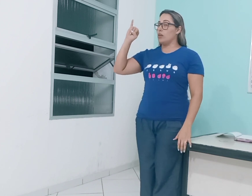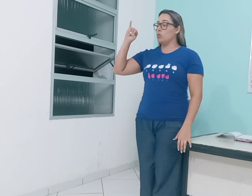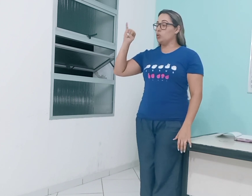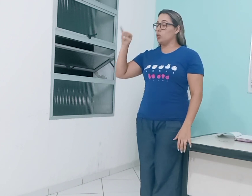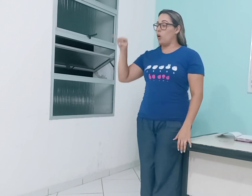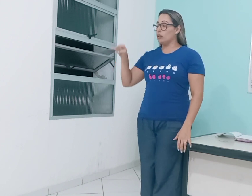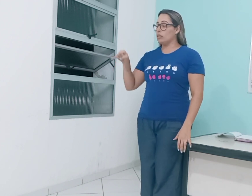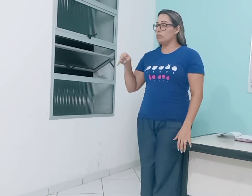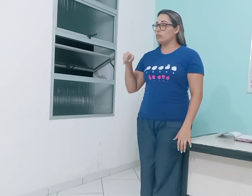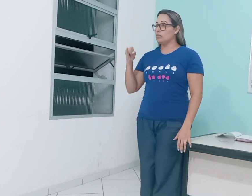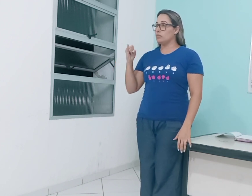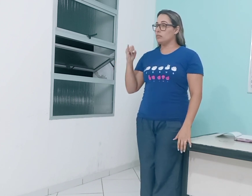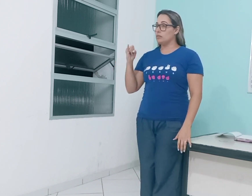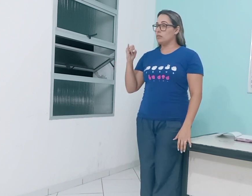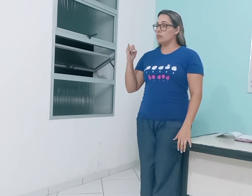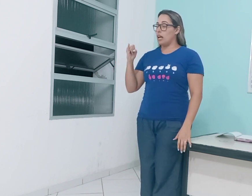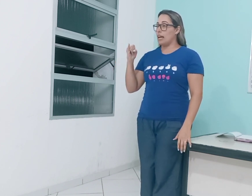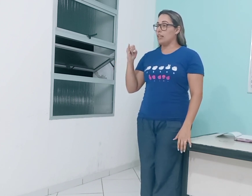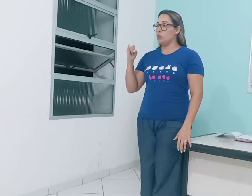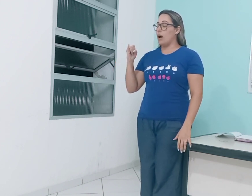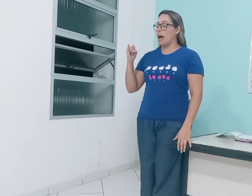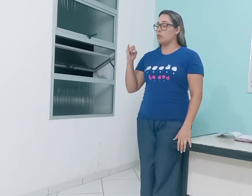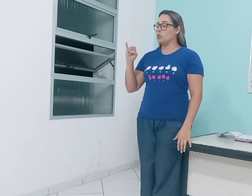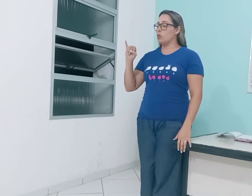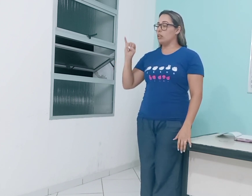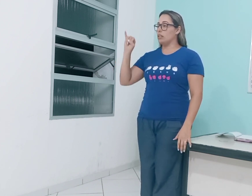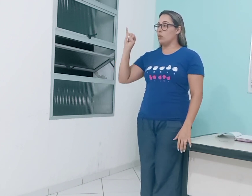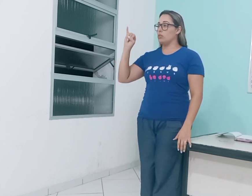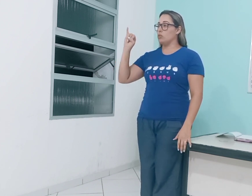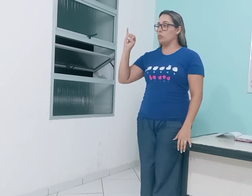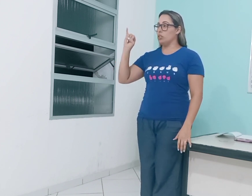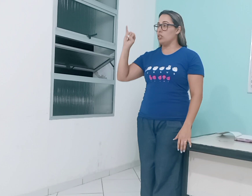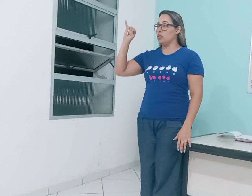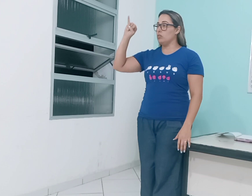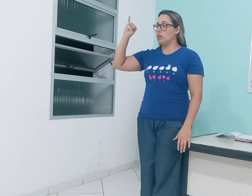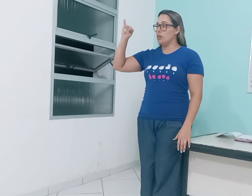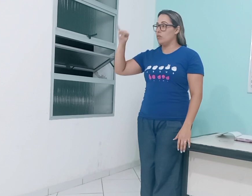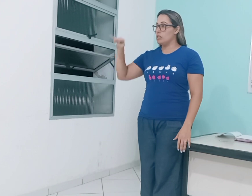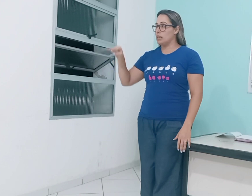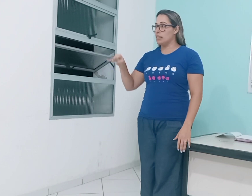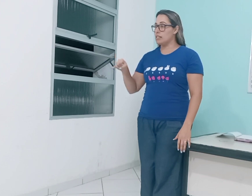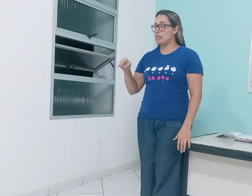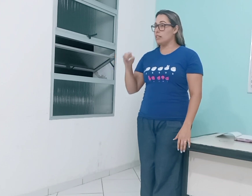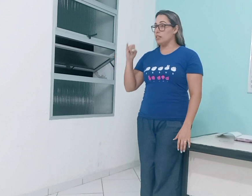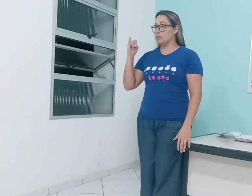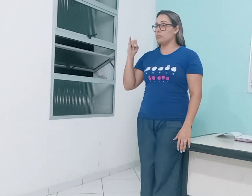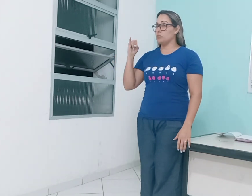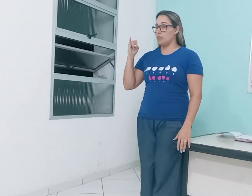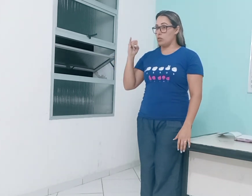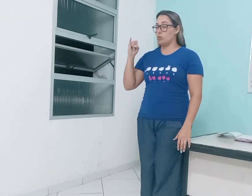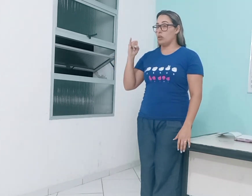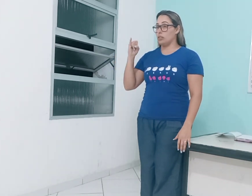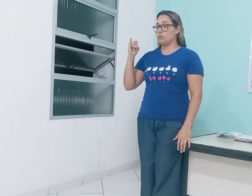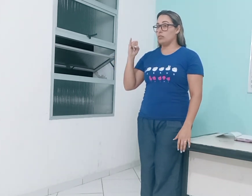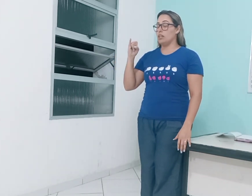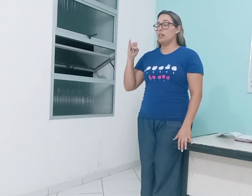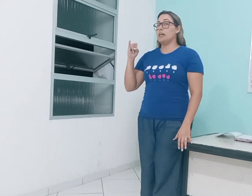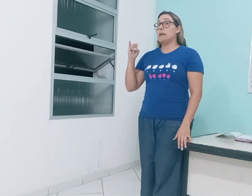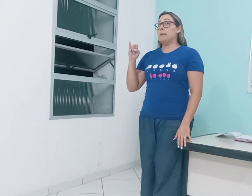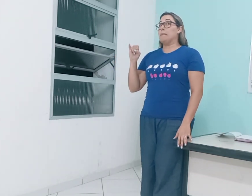o J aqui no ar. O J, né, com o dedo mindinho, você risca aqui. É o J.